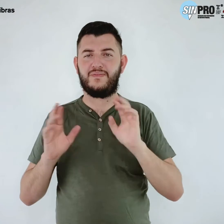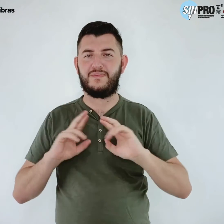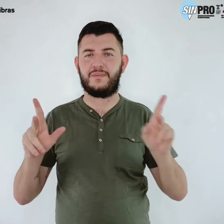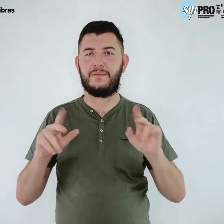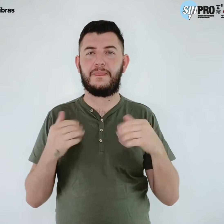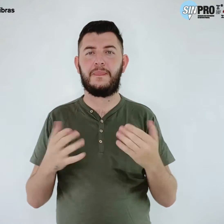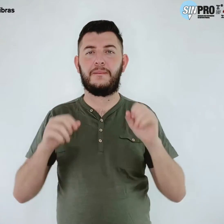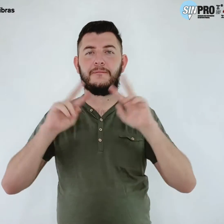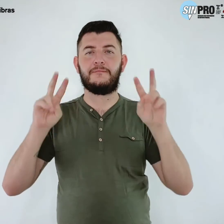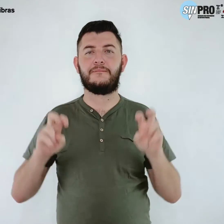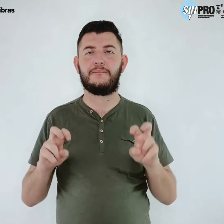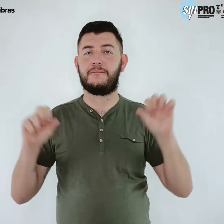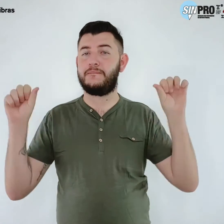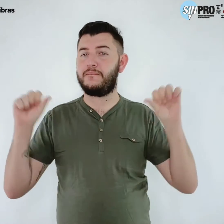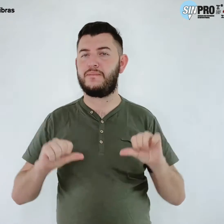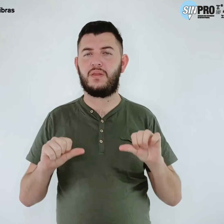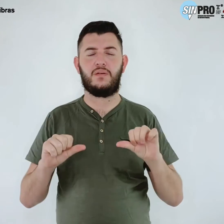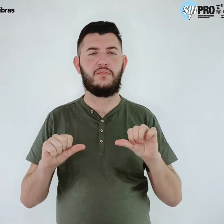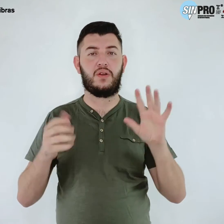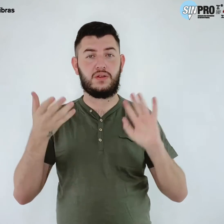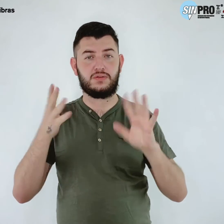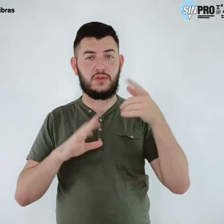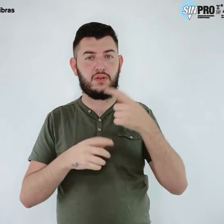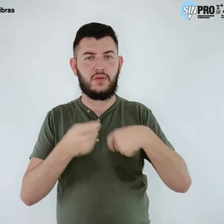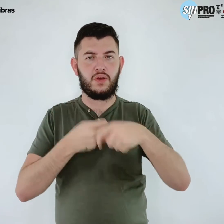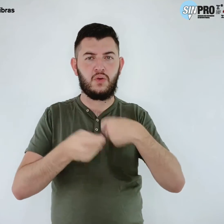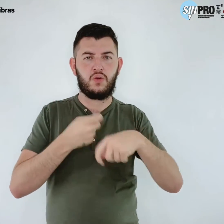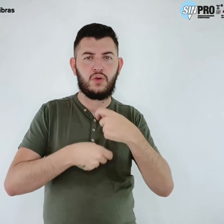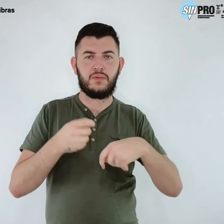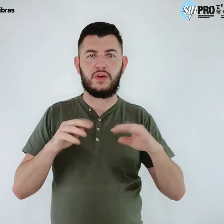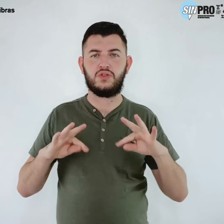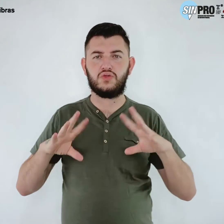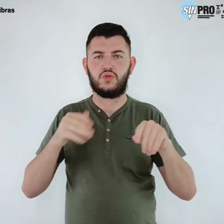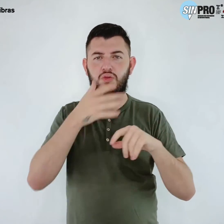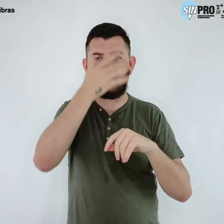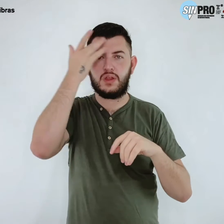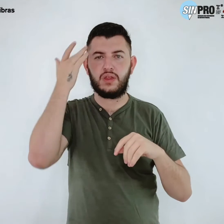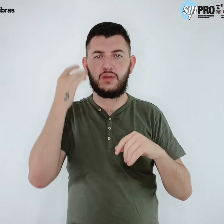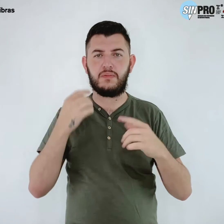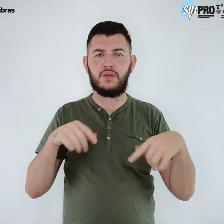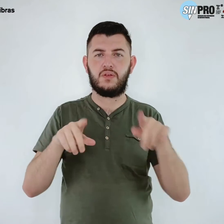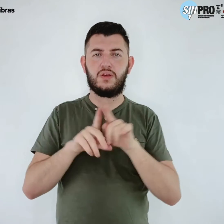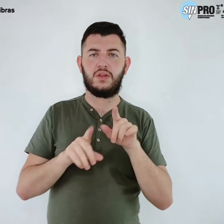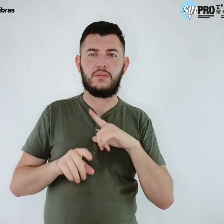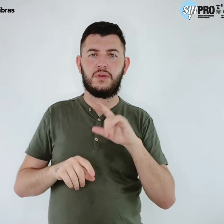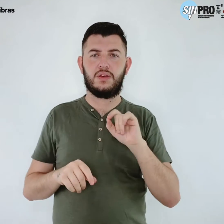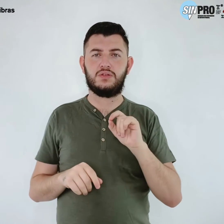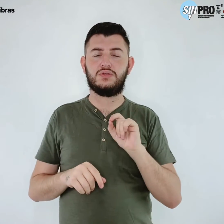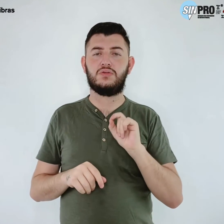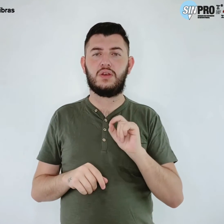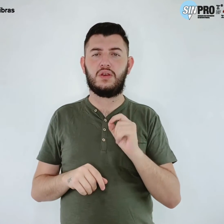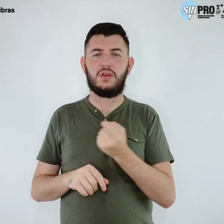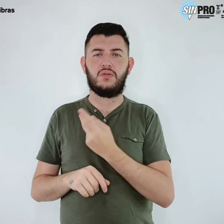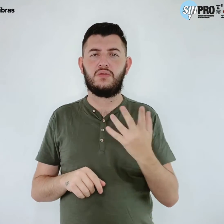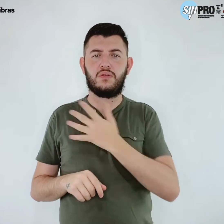olhos. O tema que piora cada vez mais a situação econômica de todo mundo e de